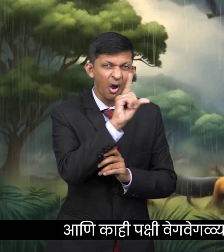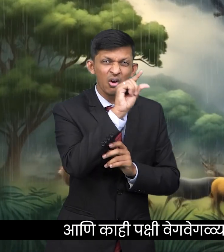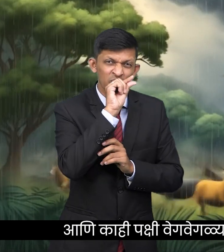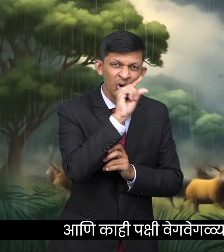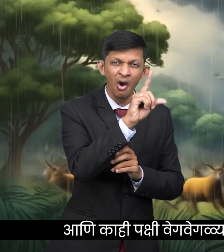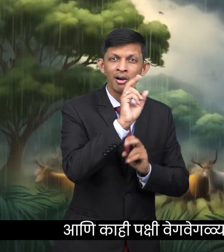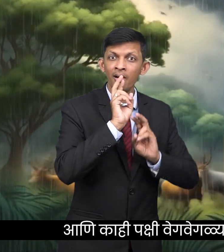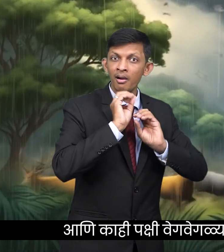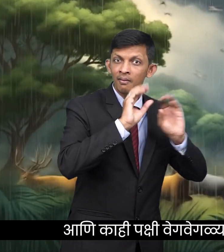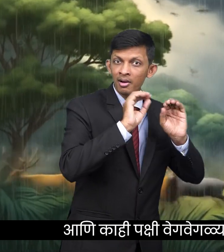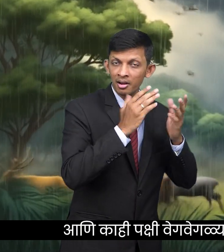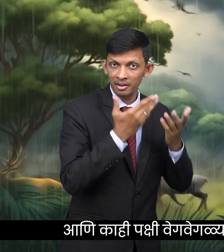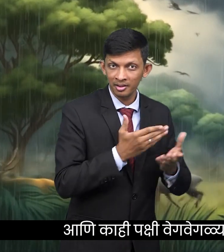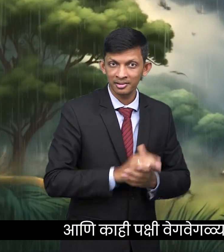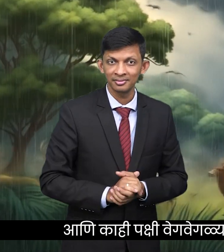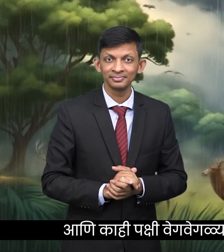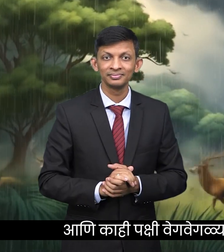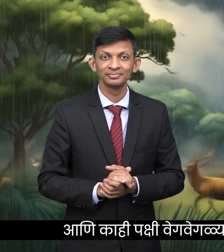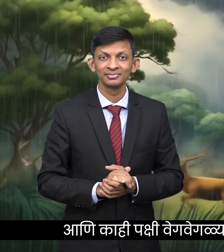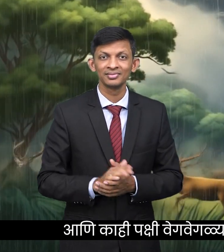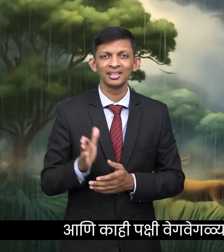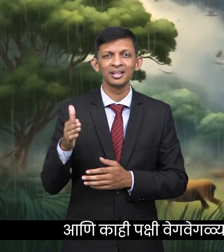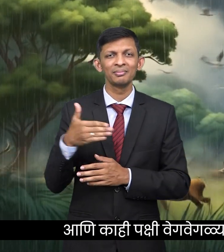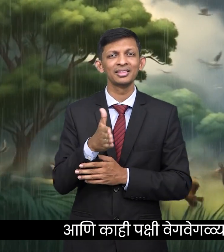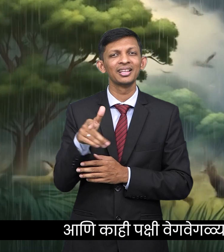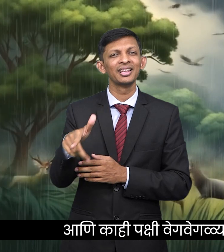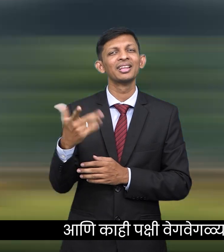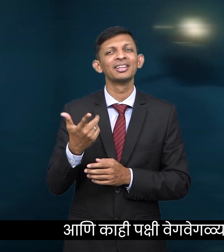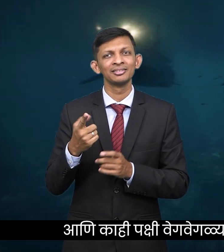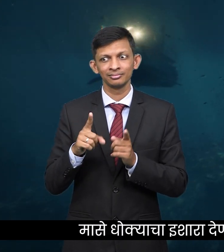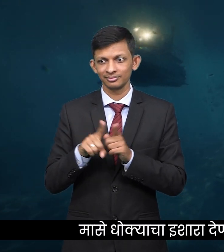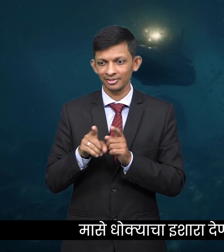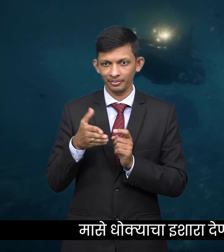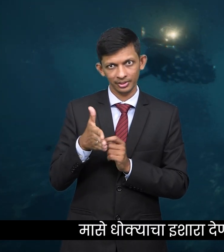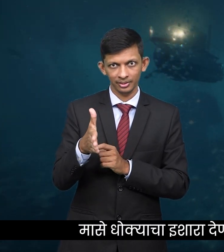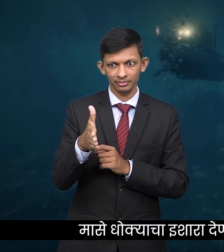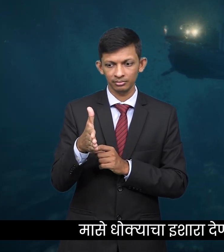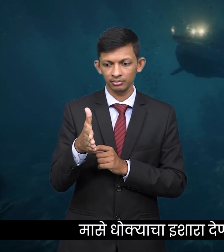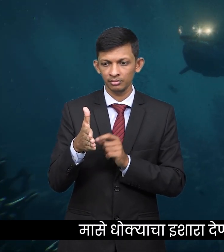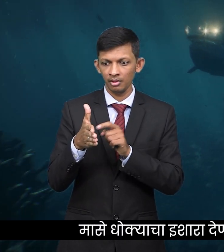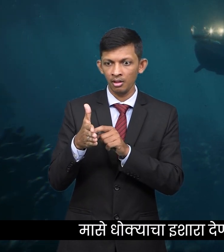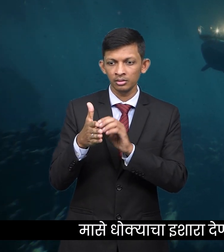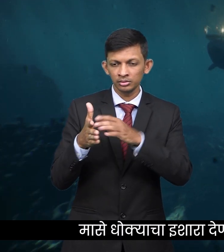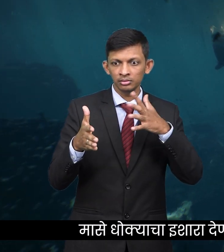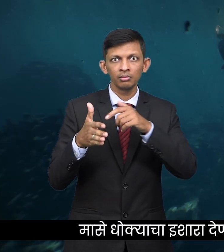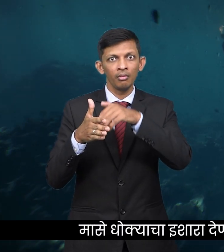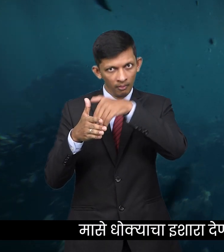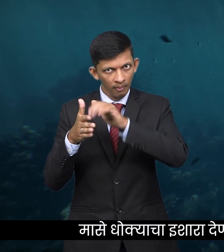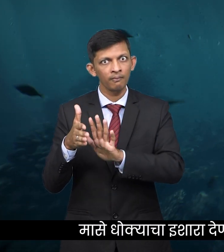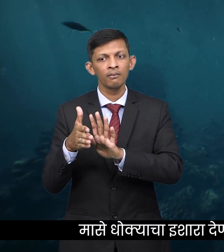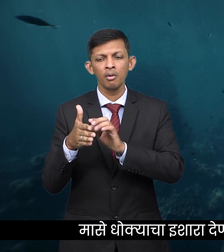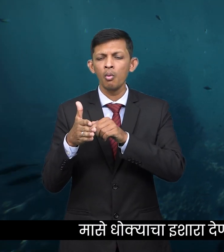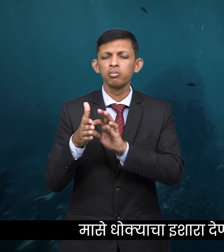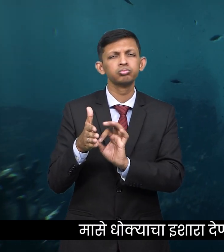काही पक्षी वेगवेगळ्या धोक्यांसाठी वेगवेगळे आवाज वापरतात. मासे धोक्याचा